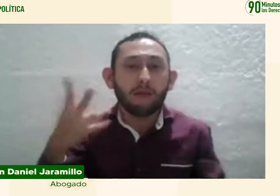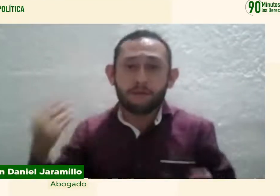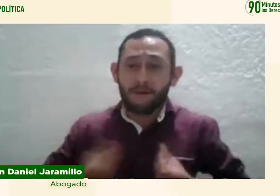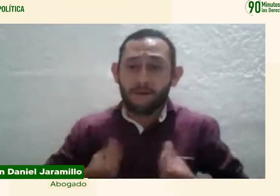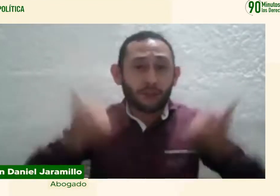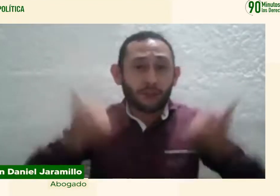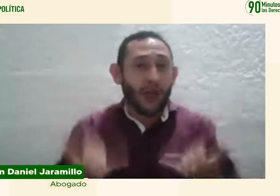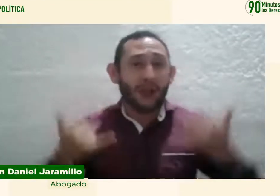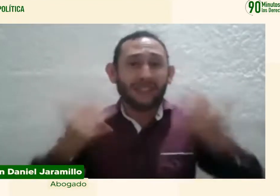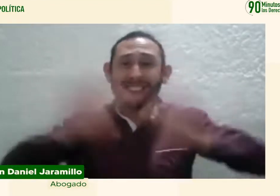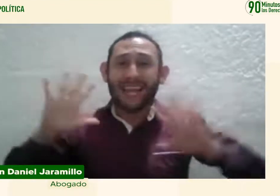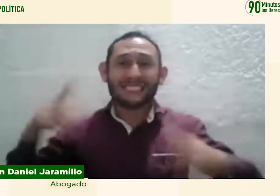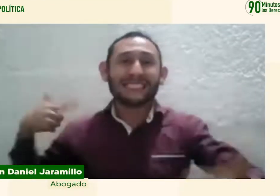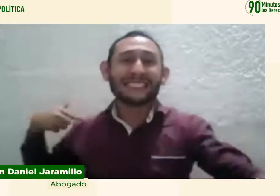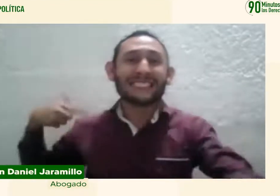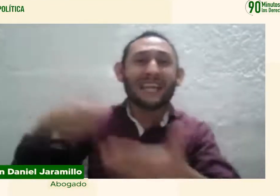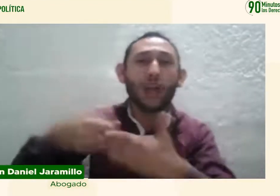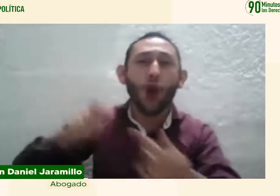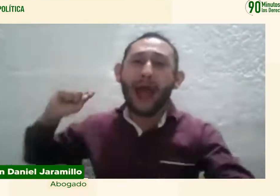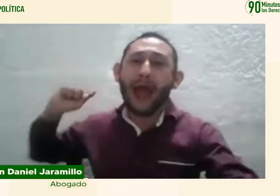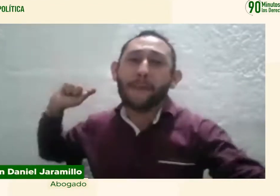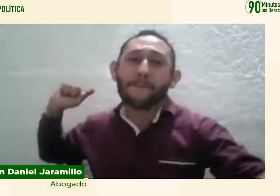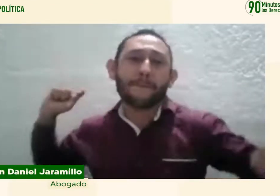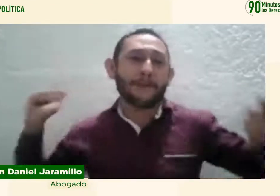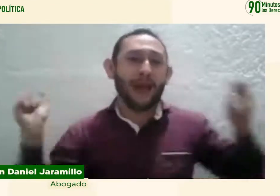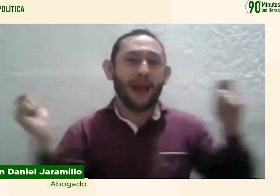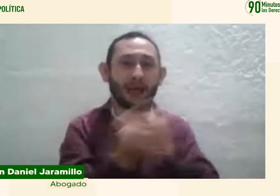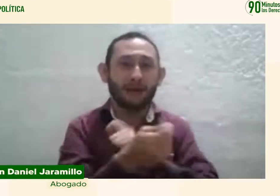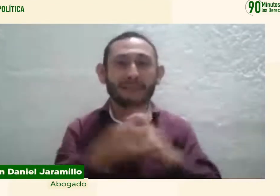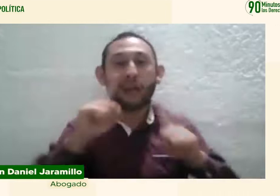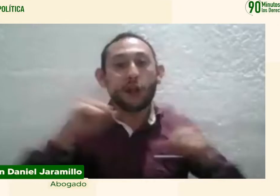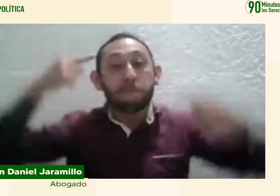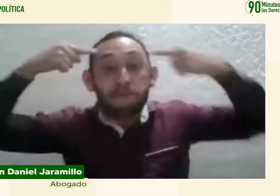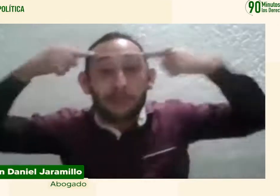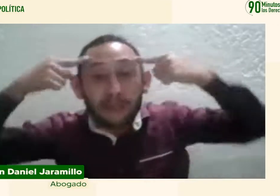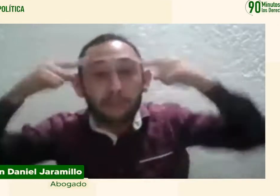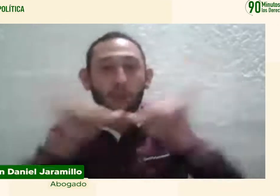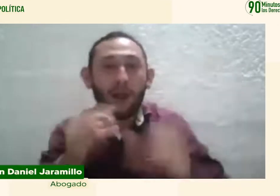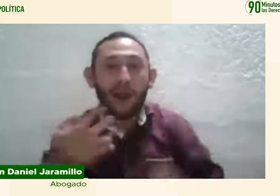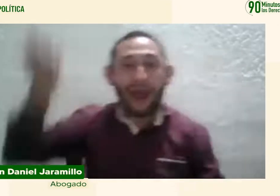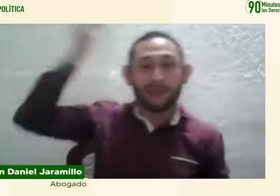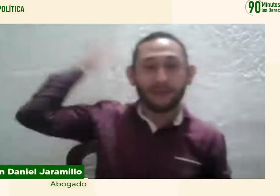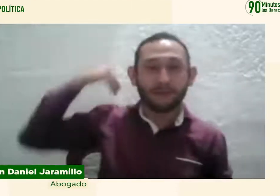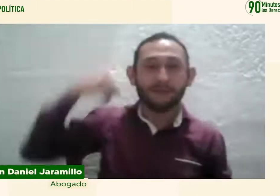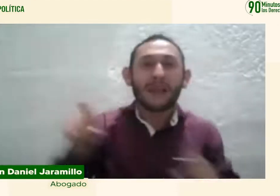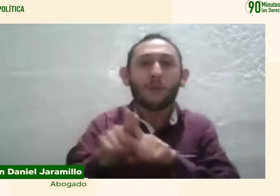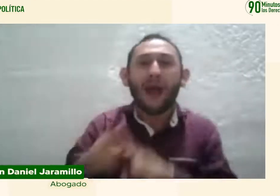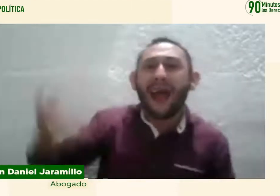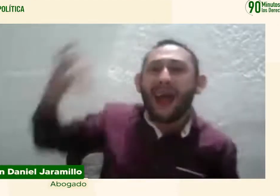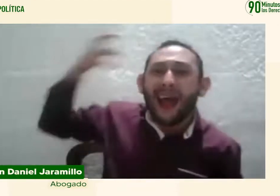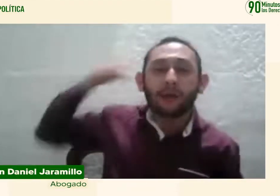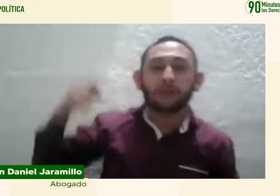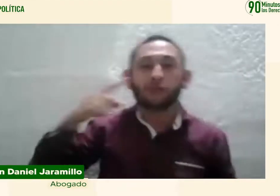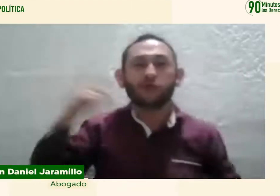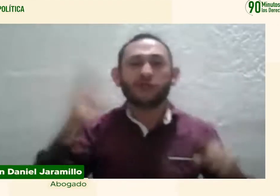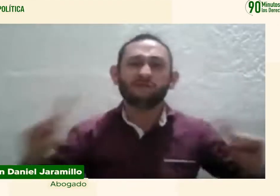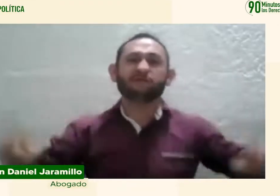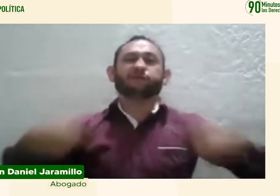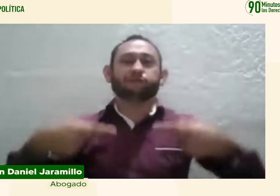totalmente de acuerdo con omar y con luz mari realmente hemos cambiado no estamos pensando como